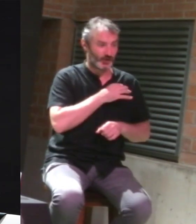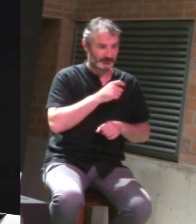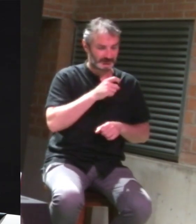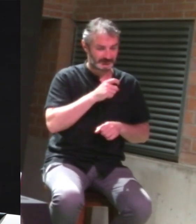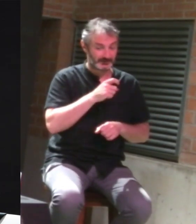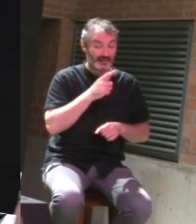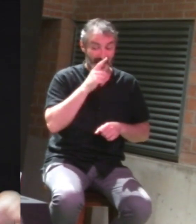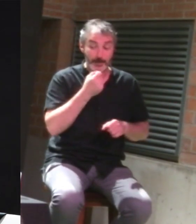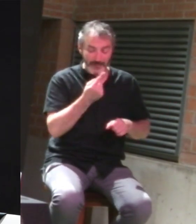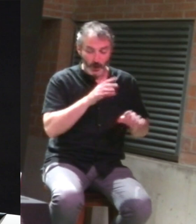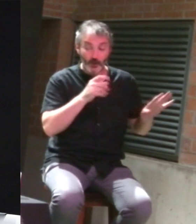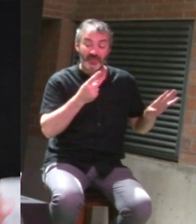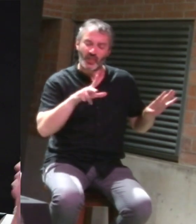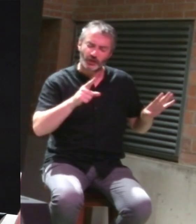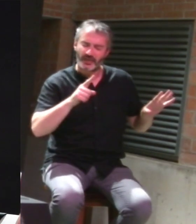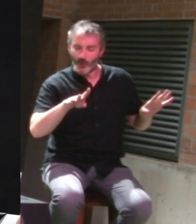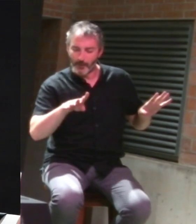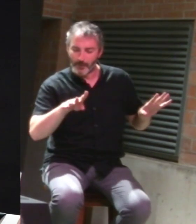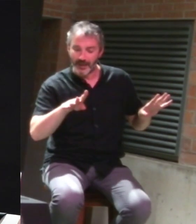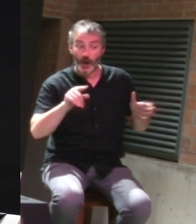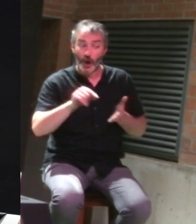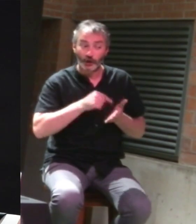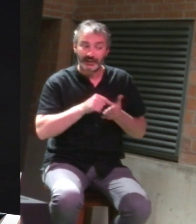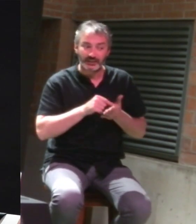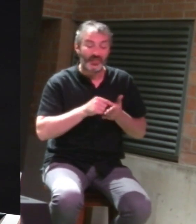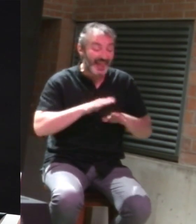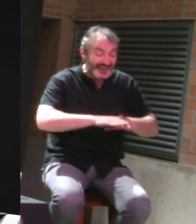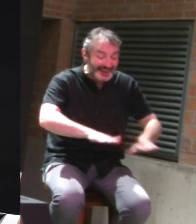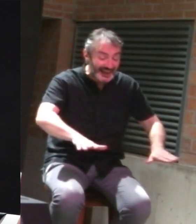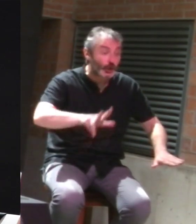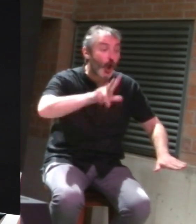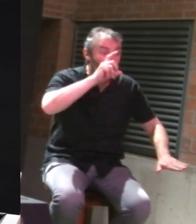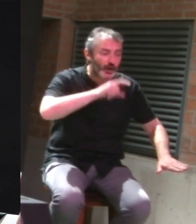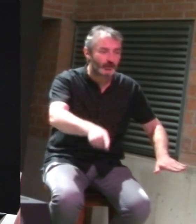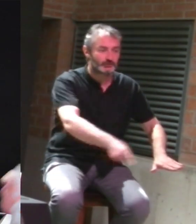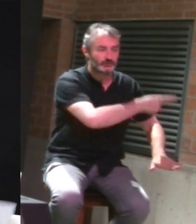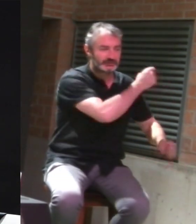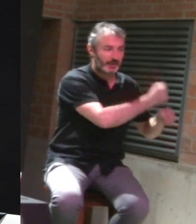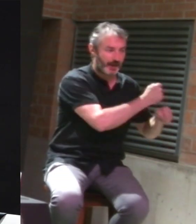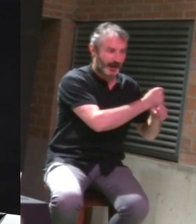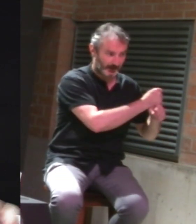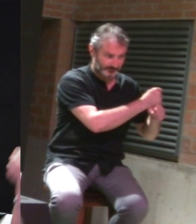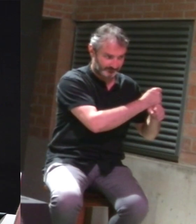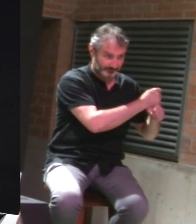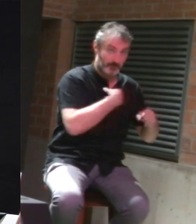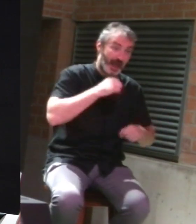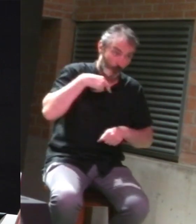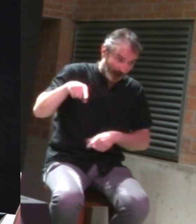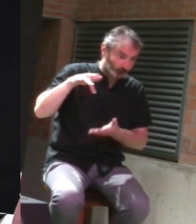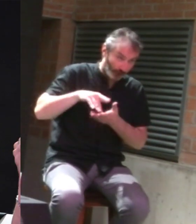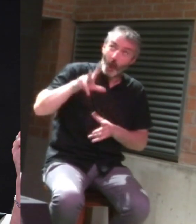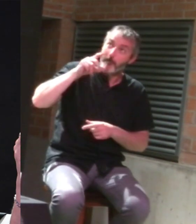als 1918-19 es contractava nenes de 8 anys per treballar a les fàbriques. O sigui que no